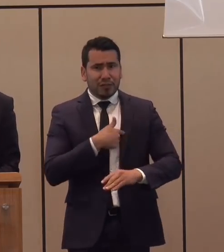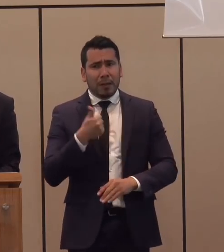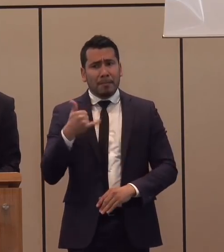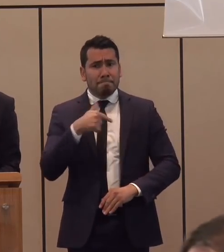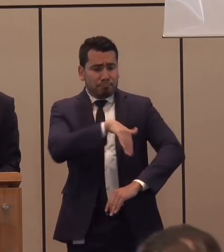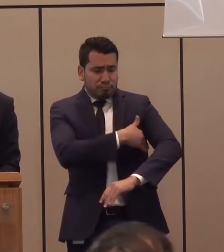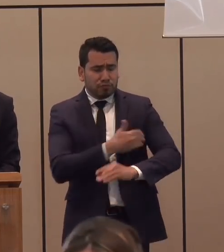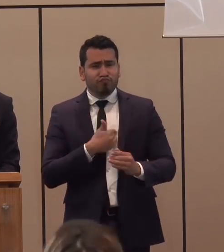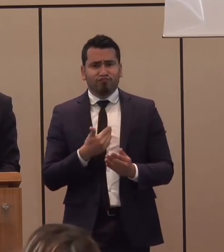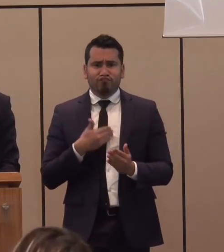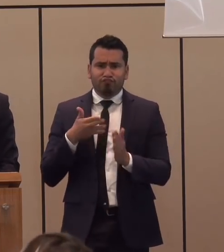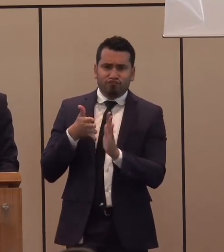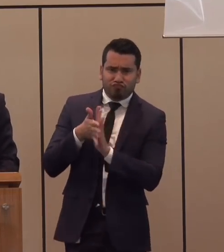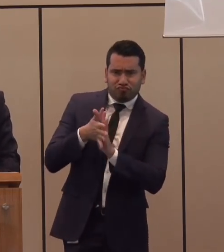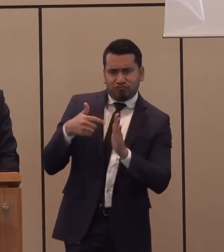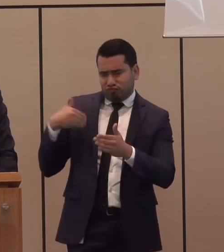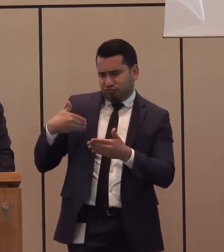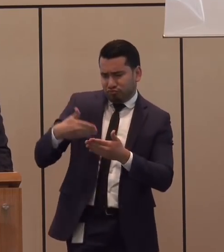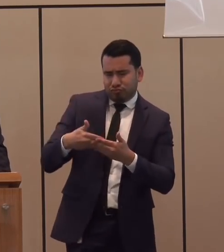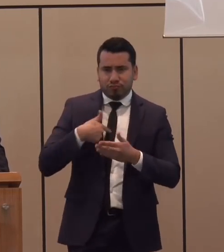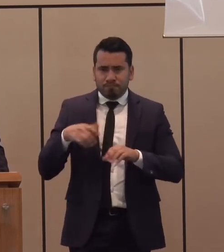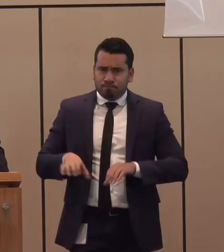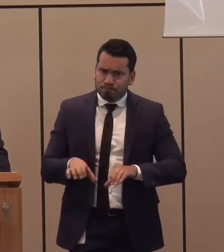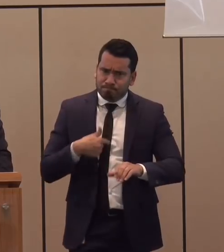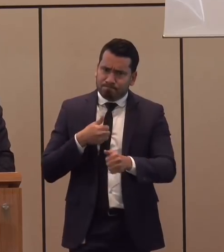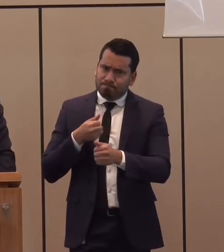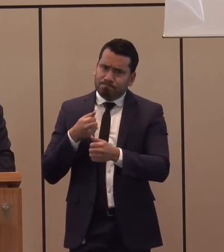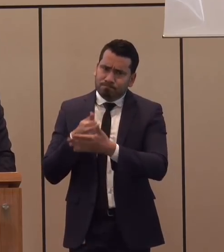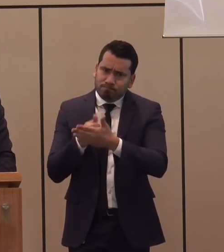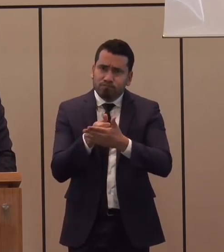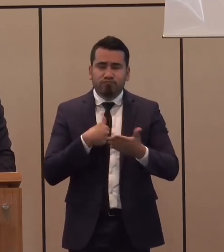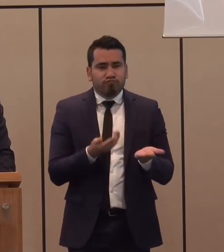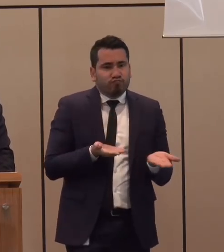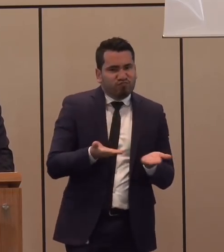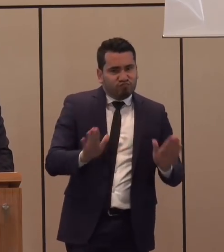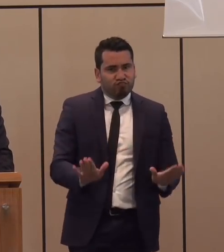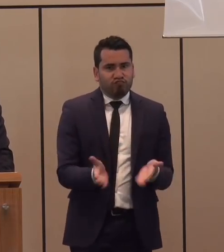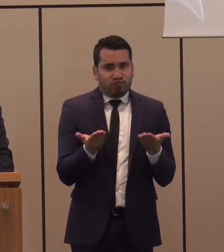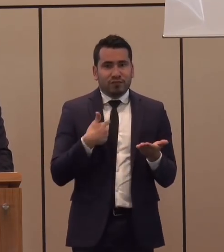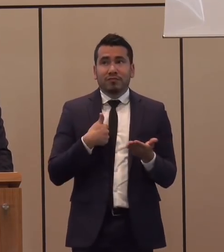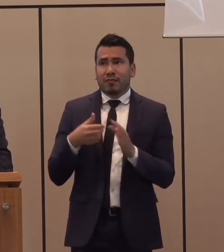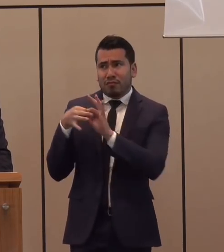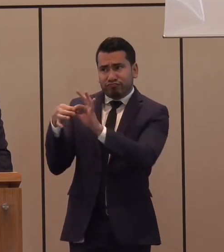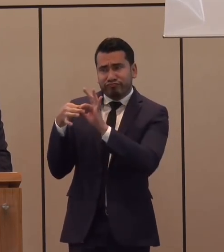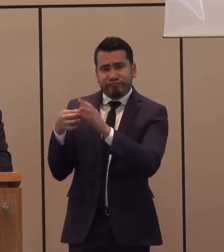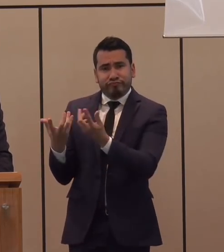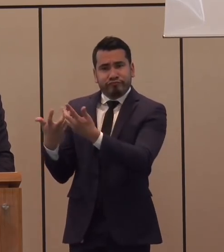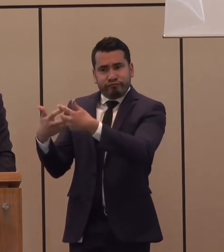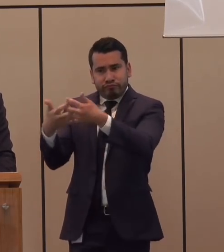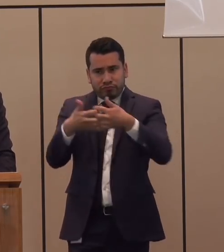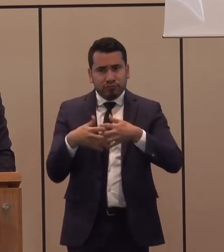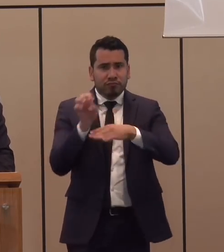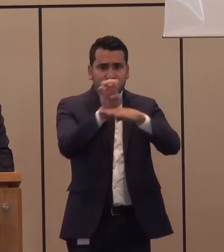esta vigencia para mejorar la calidad de sus servicios de la mano de los gremios empresarios y entidades que trabajan en pro